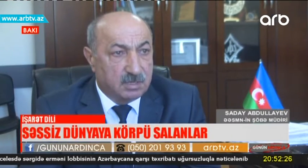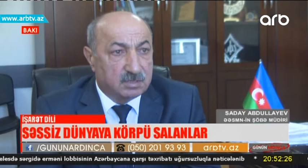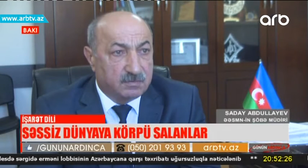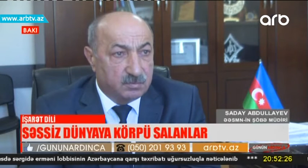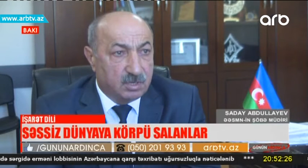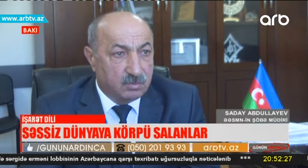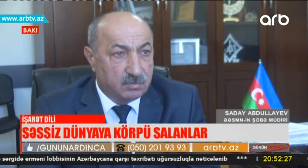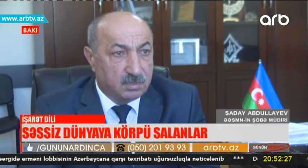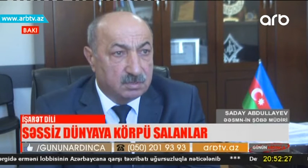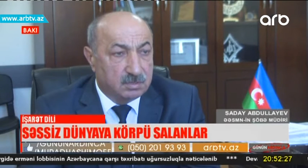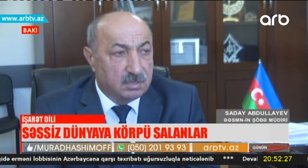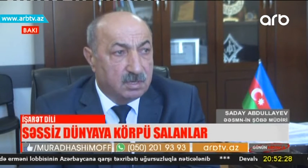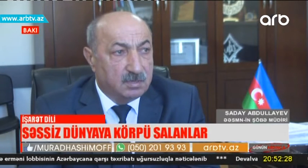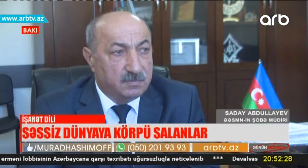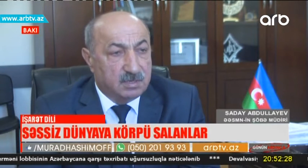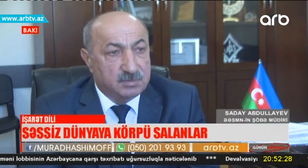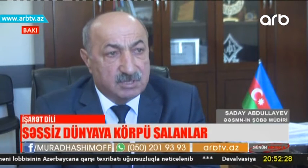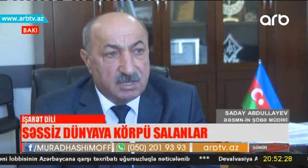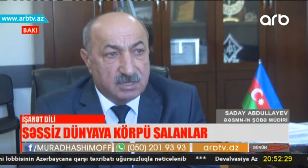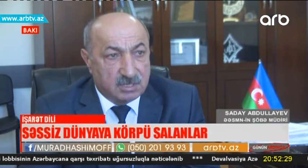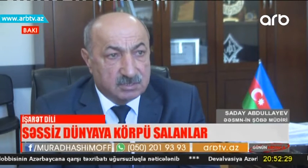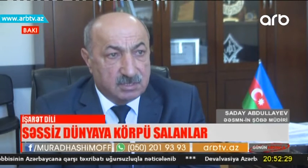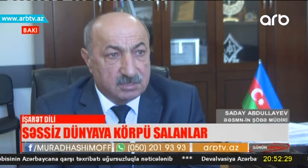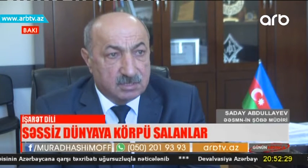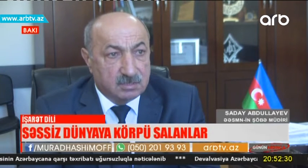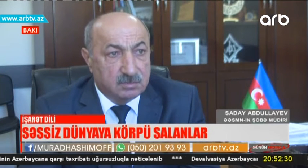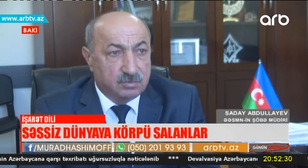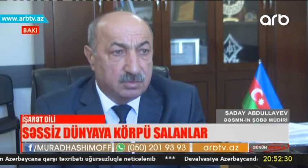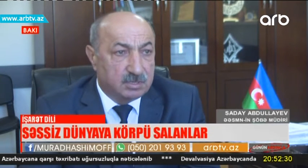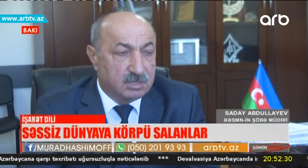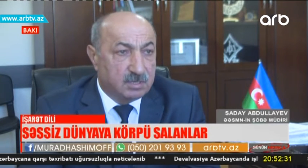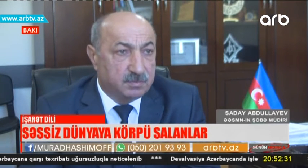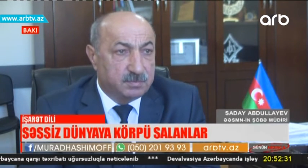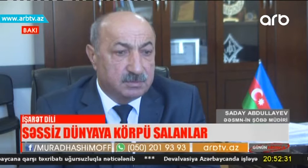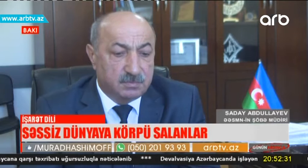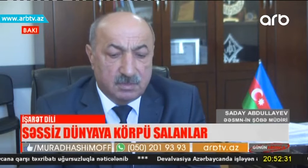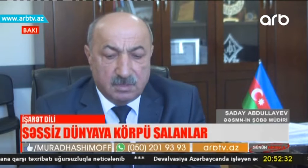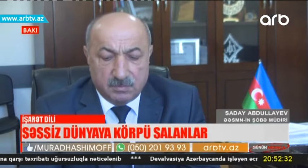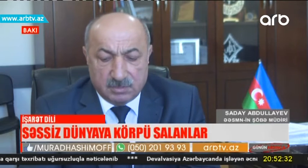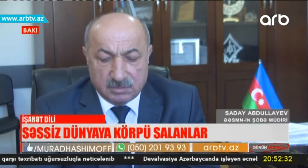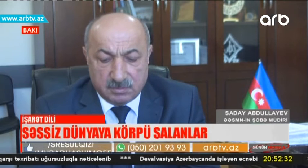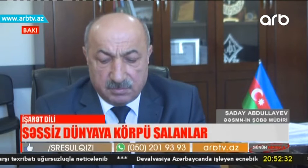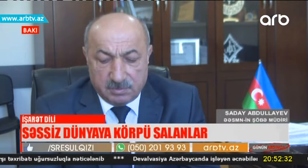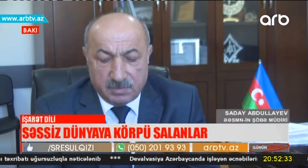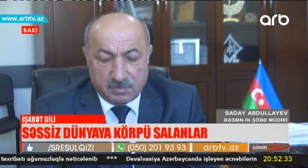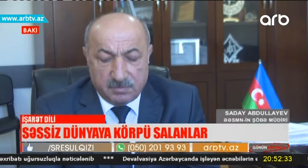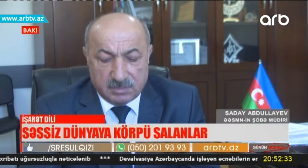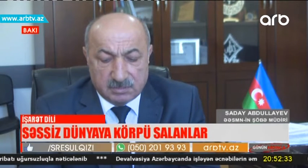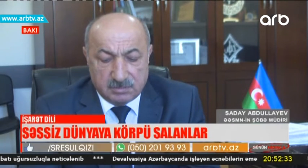ətraflı müayən olunmalıdır. Verilmiş rəyin əsasında isə göndərişlə bizim protez-ortopedik bərpan mərkəzinin